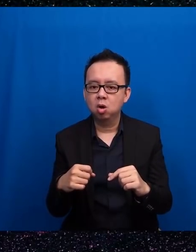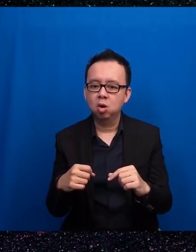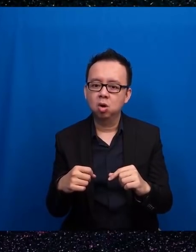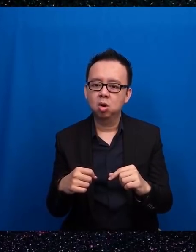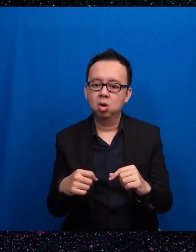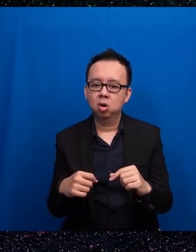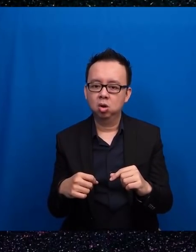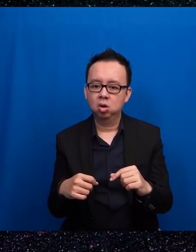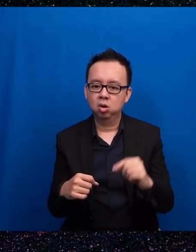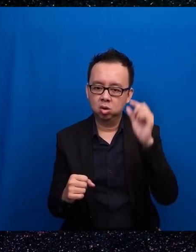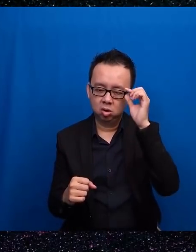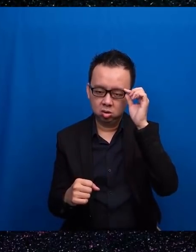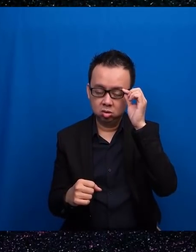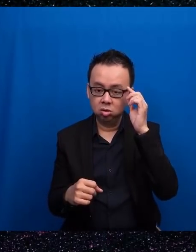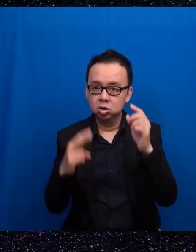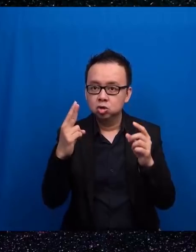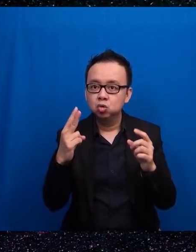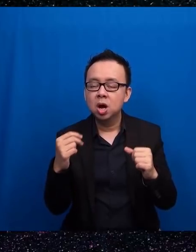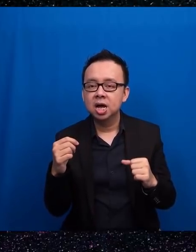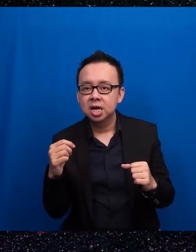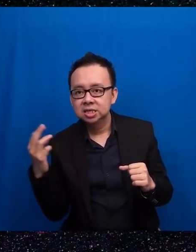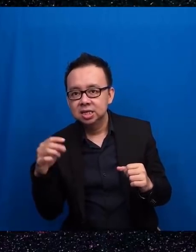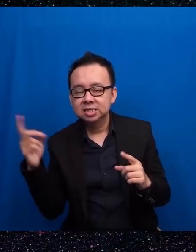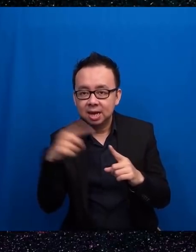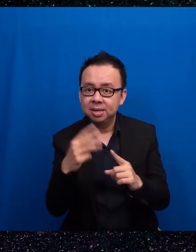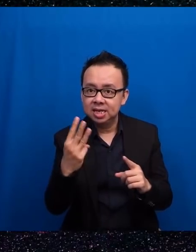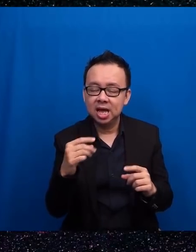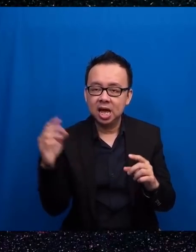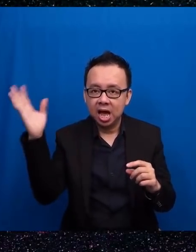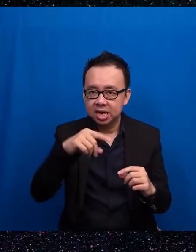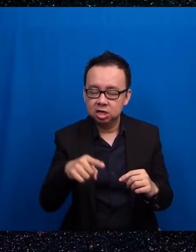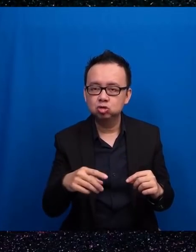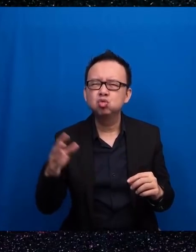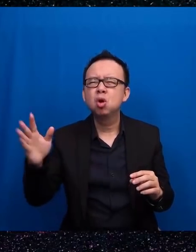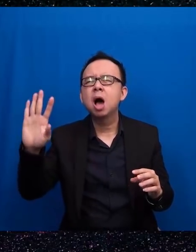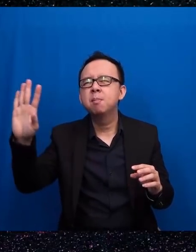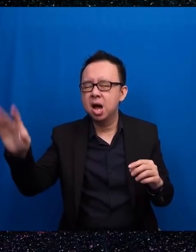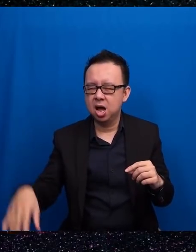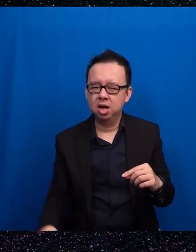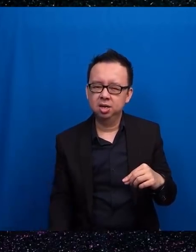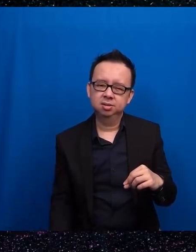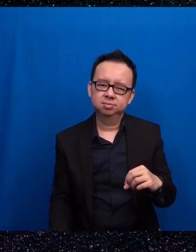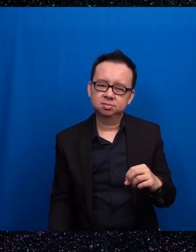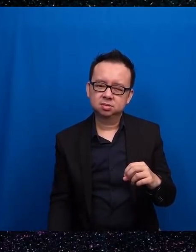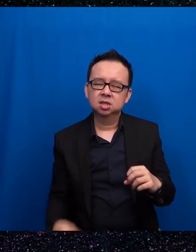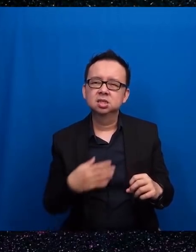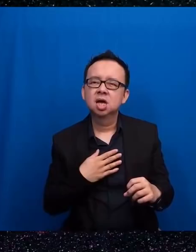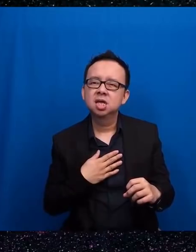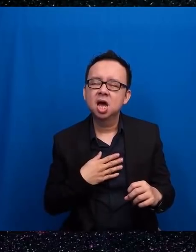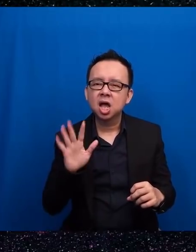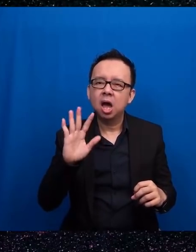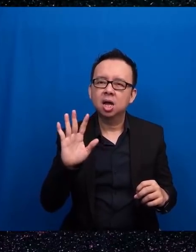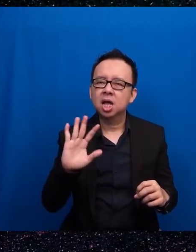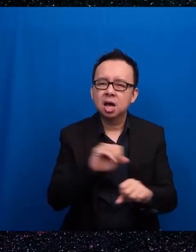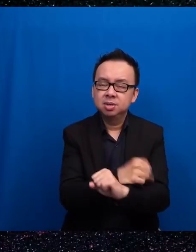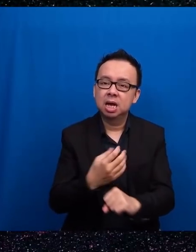manusia. 2-3 hari itu terasa lama. Jadi saya nggak mengerti gimana rasanya Musa waktu di Gunung Sinai itu